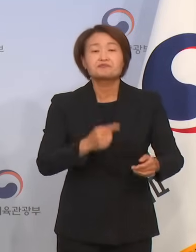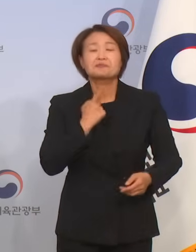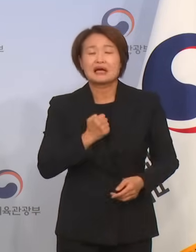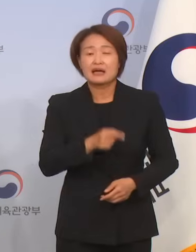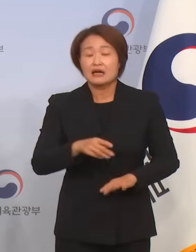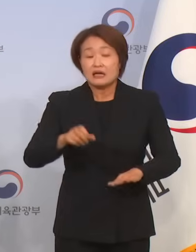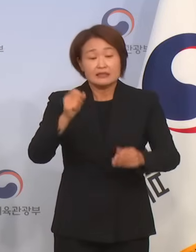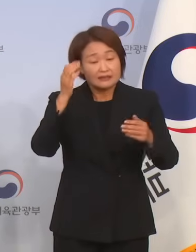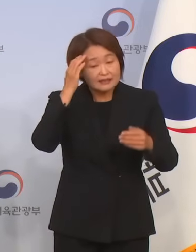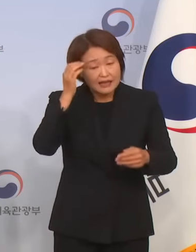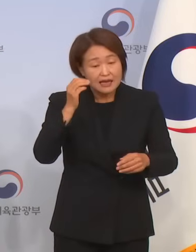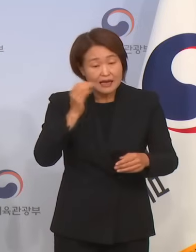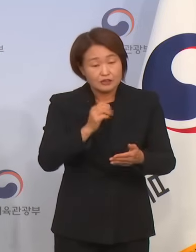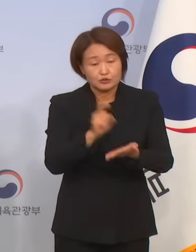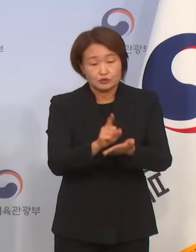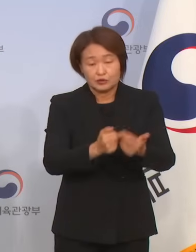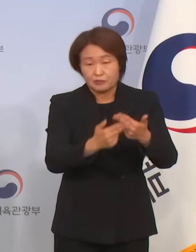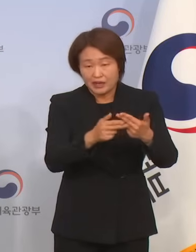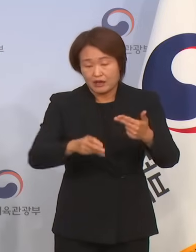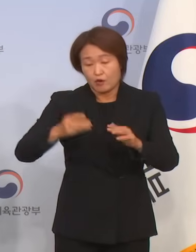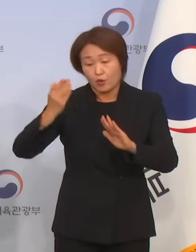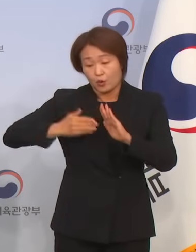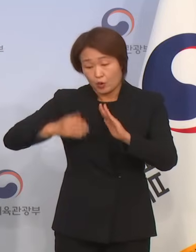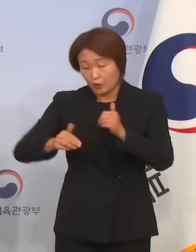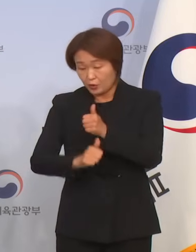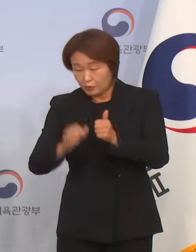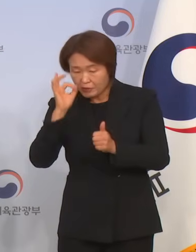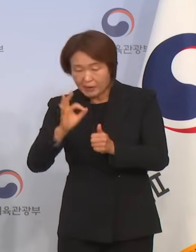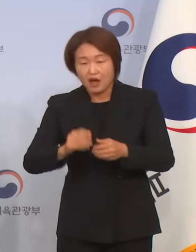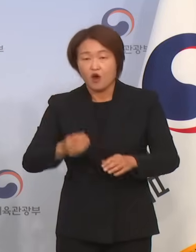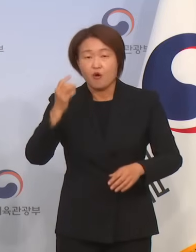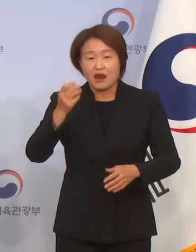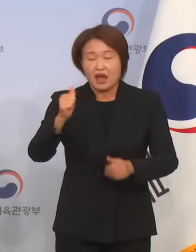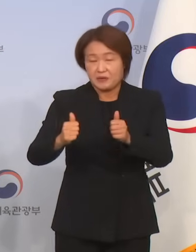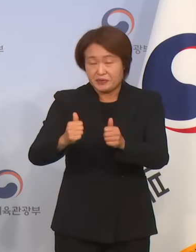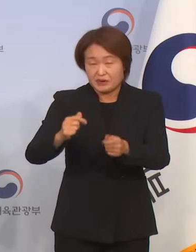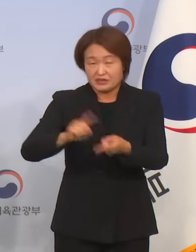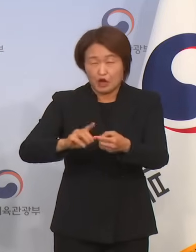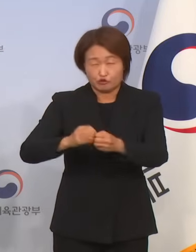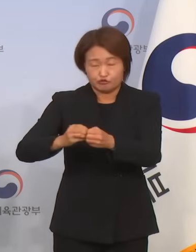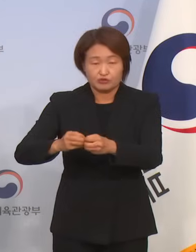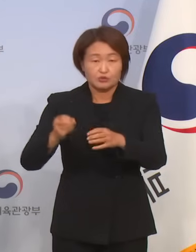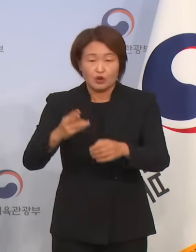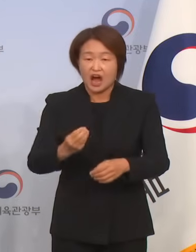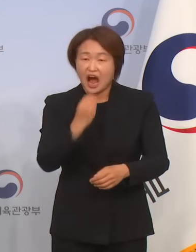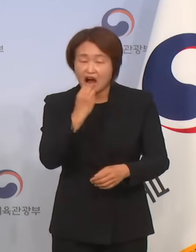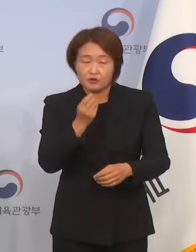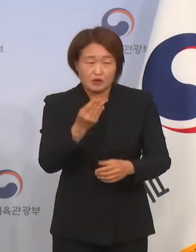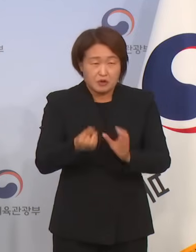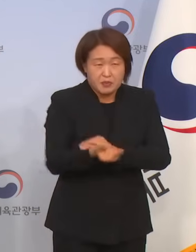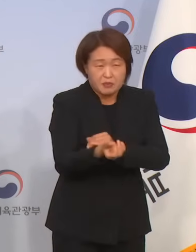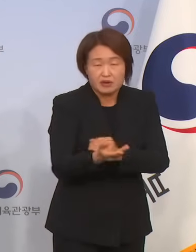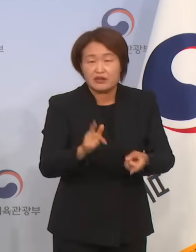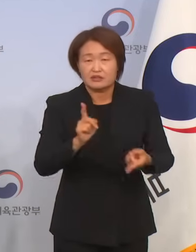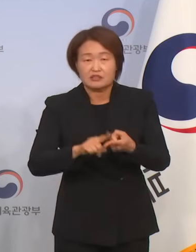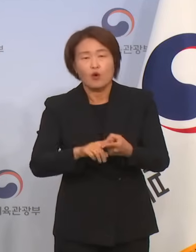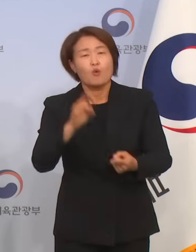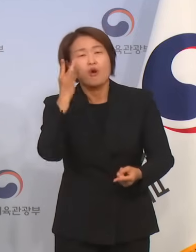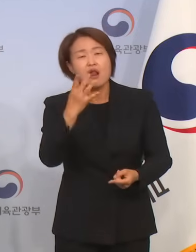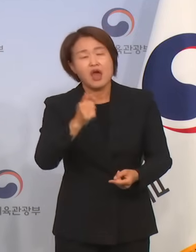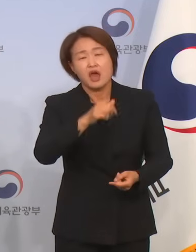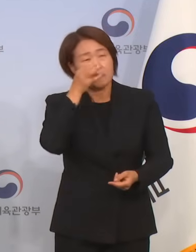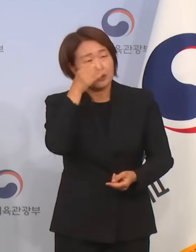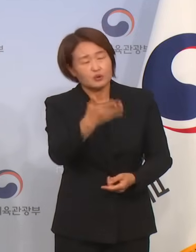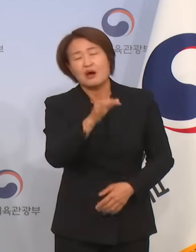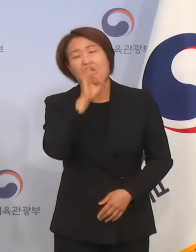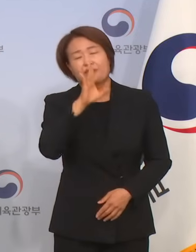대한체육회 스포츠공정위원회 규정에는 승부 조작, 금품 수수 등의 비위는 사면이 불가능하도록